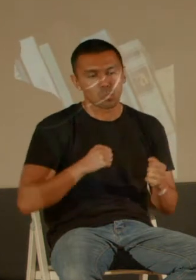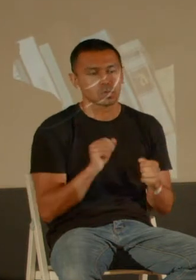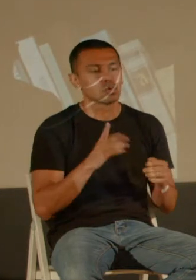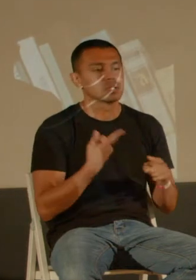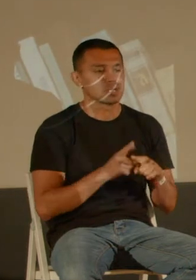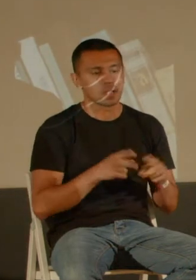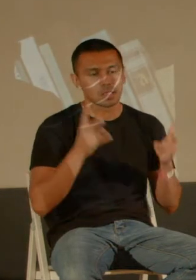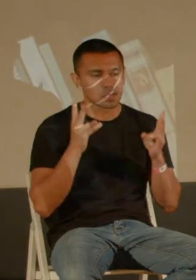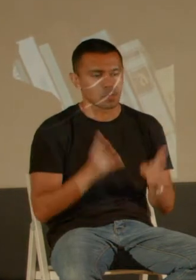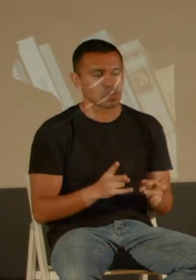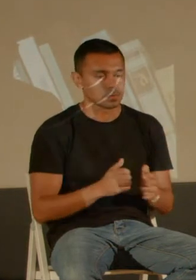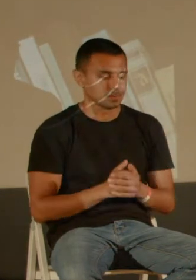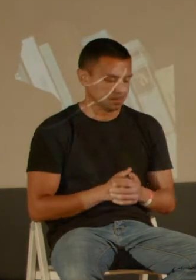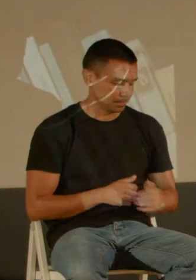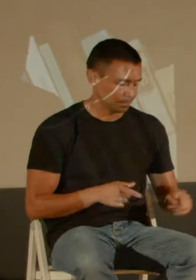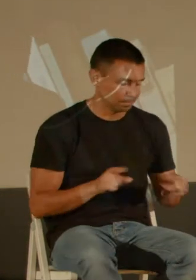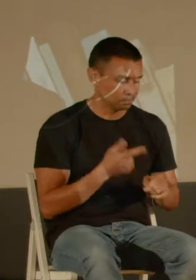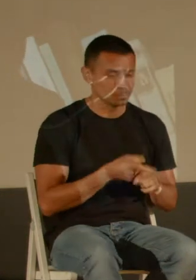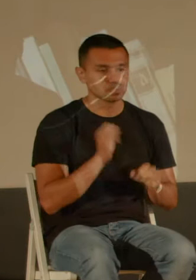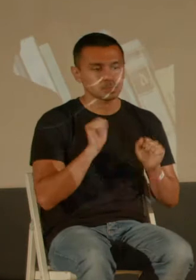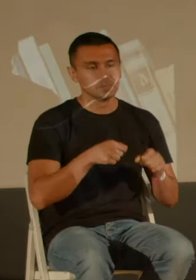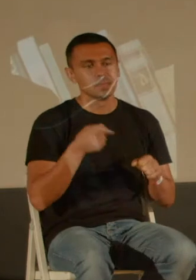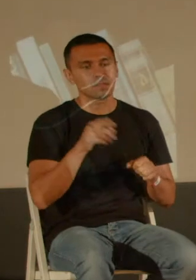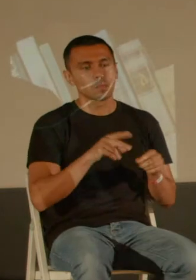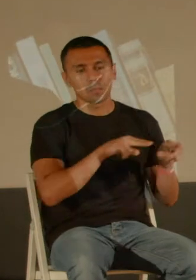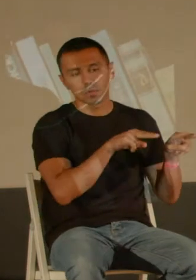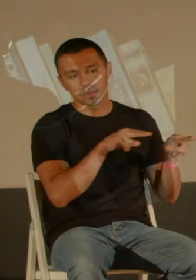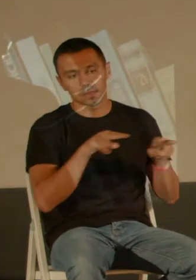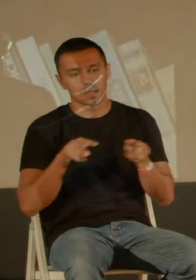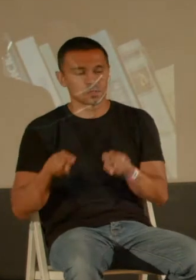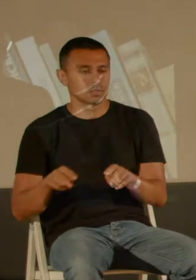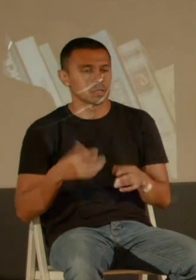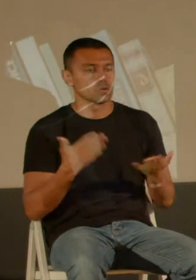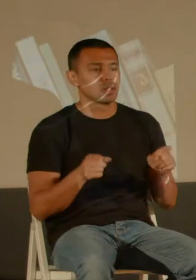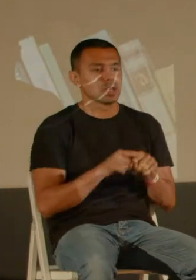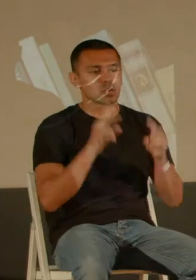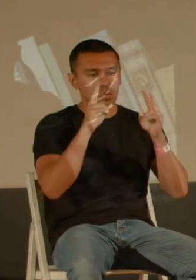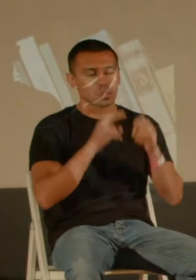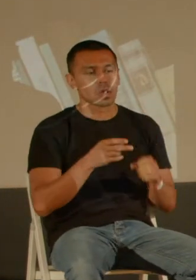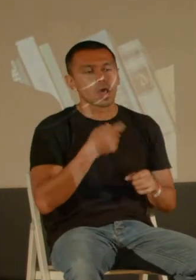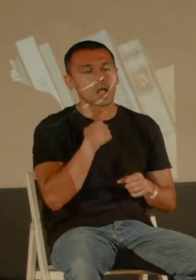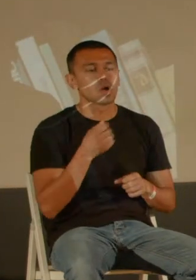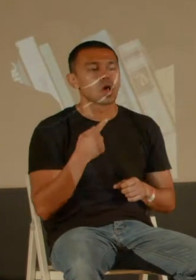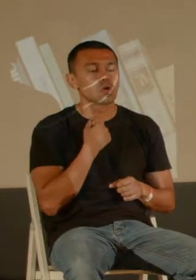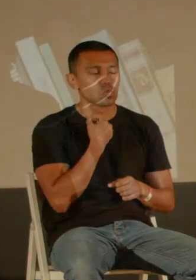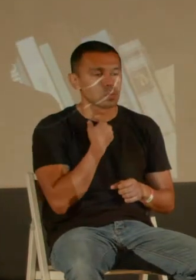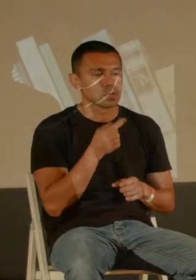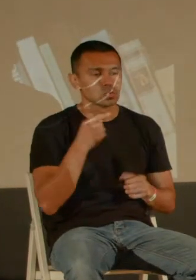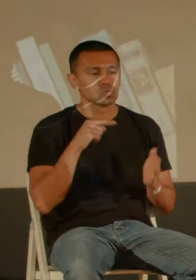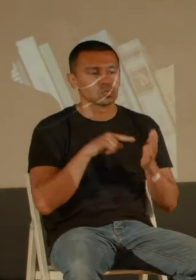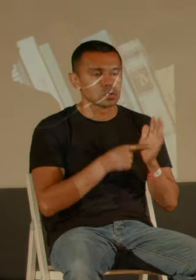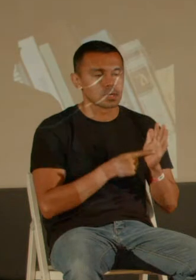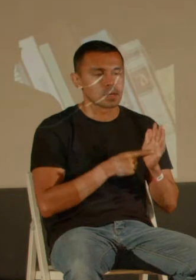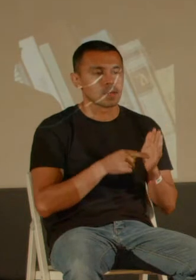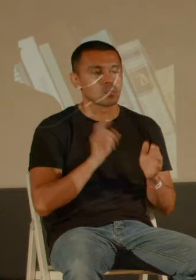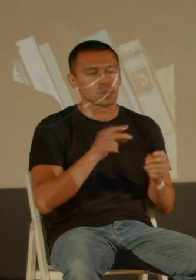це трапилося. Так, і тут, власне, можна навіть простежити, якщо розглядати алкоголізм з точки біопсихосоціальної